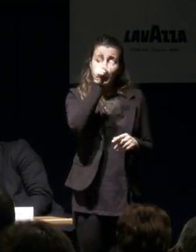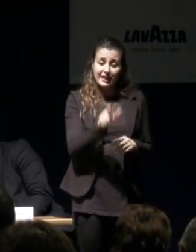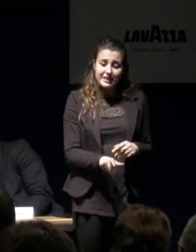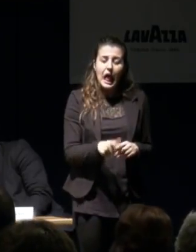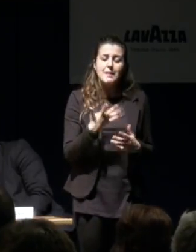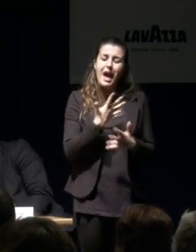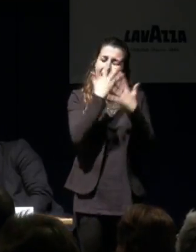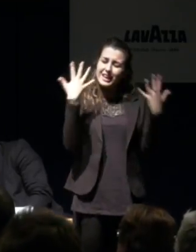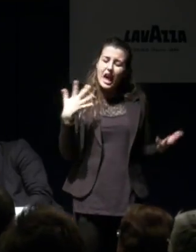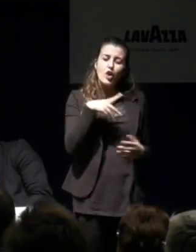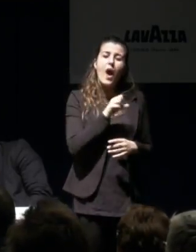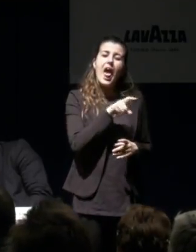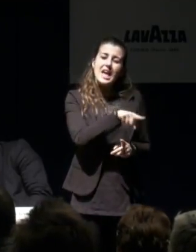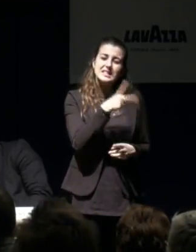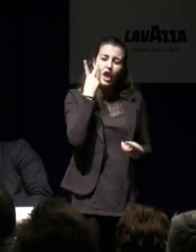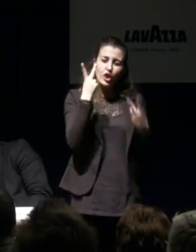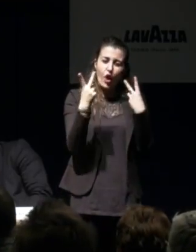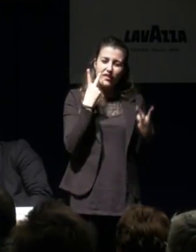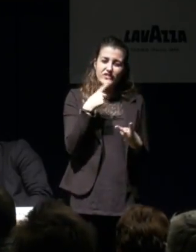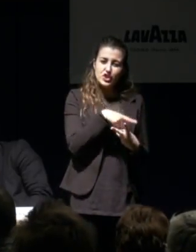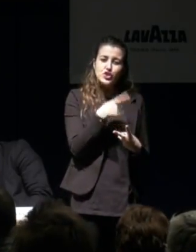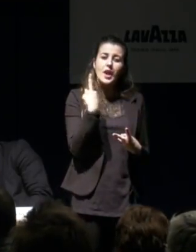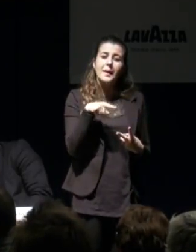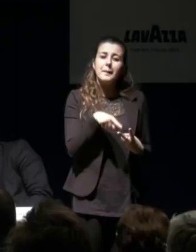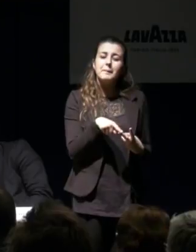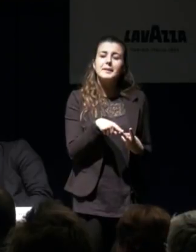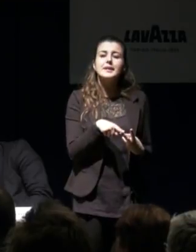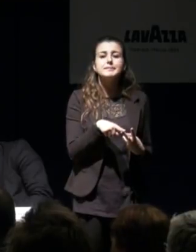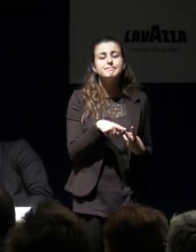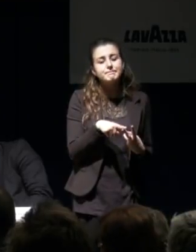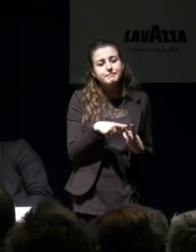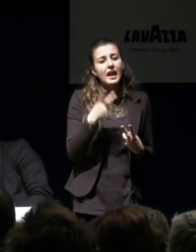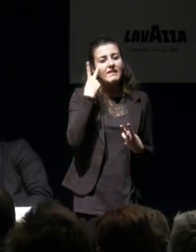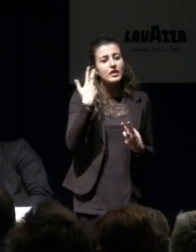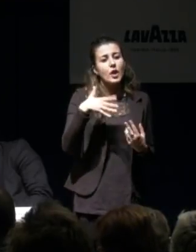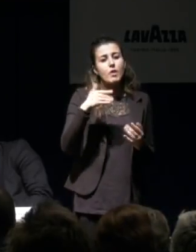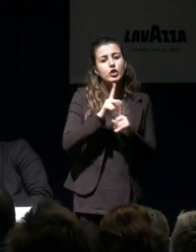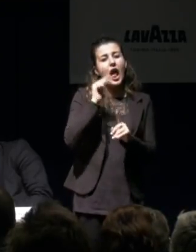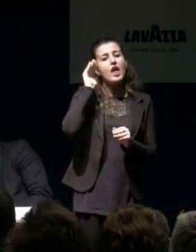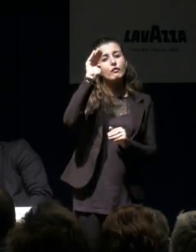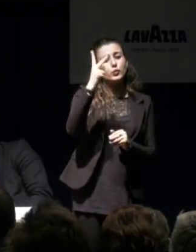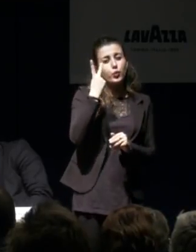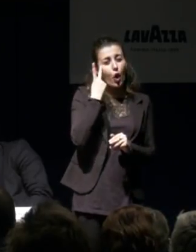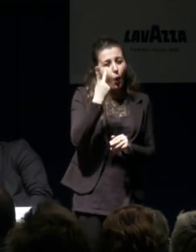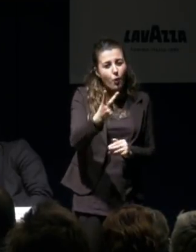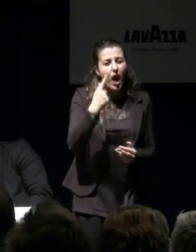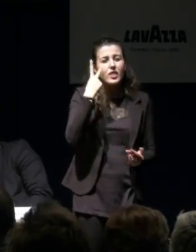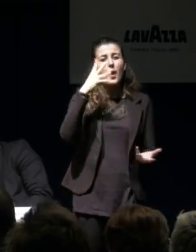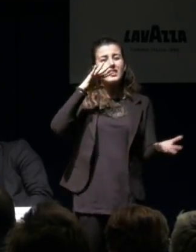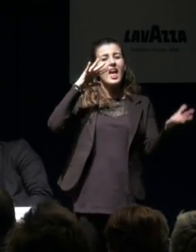che la sua visione è una visione come dire lungimirante cioè che guarda alle